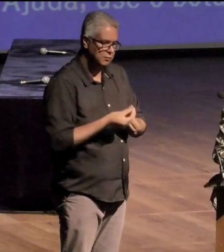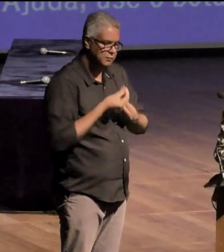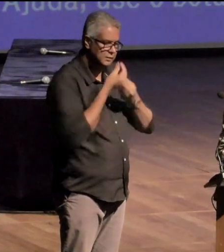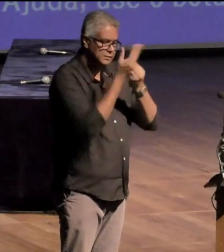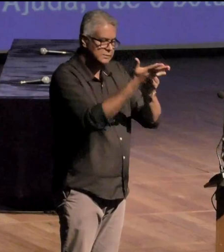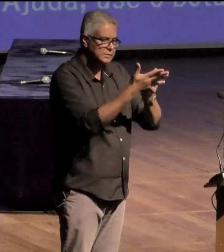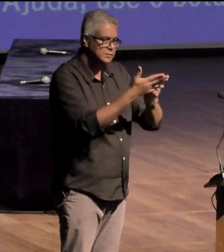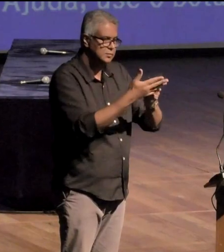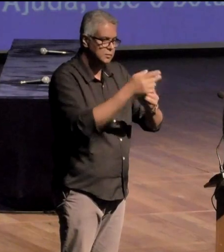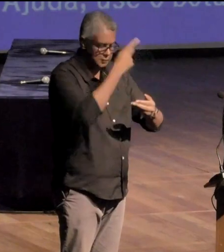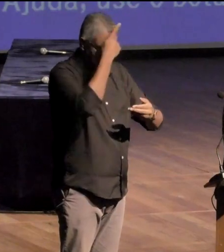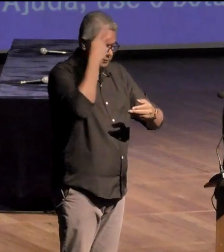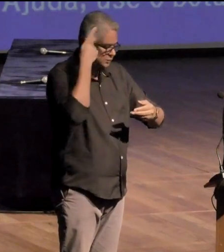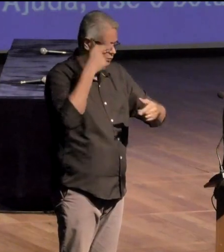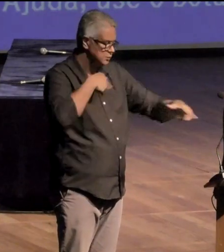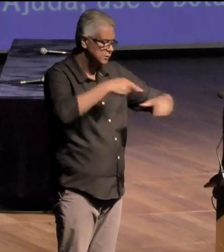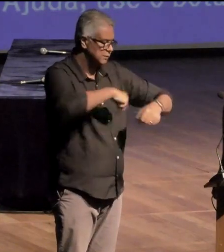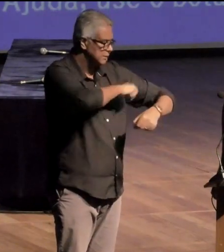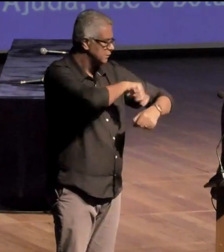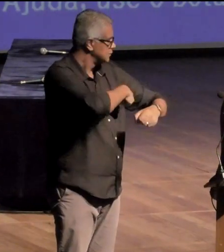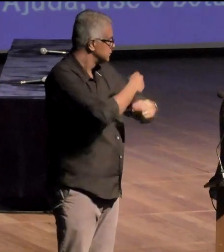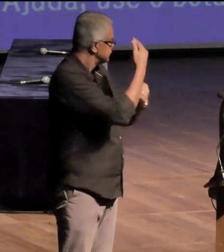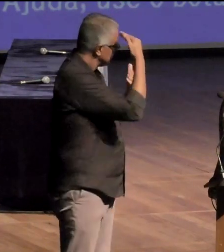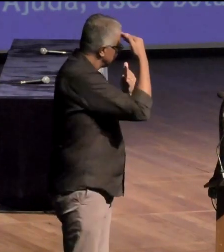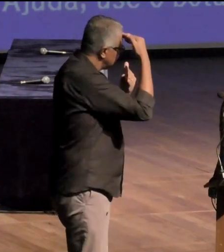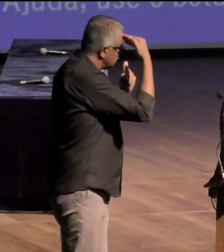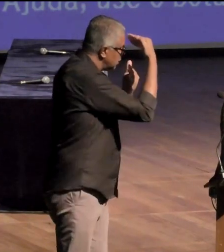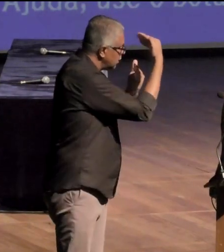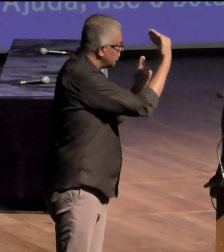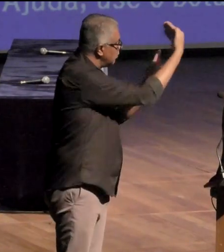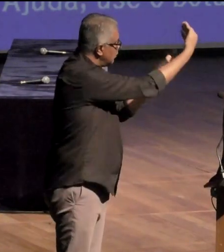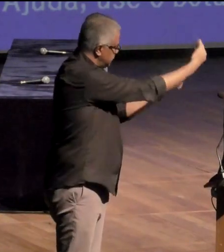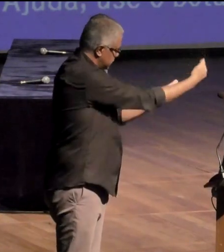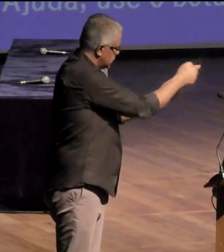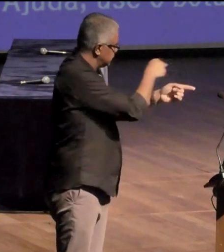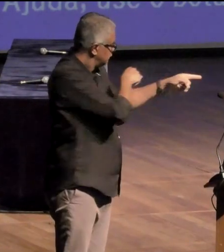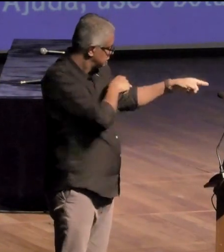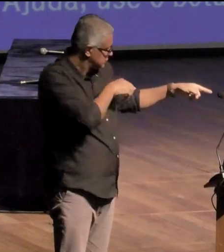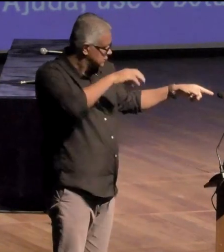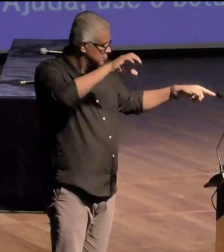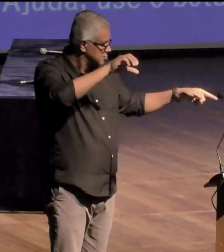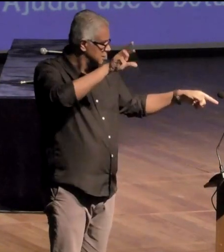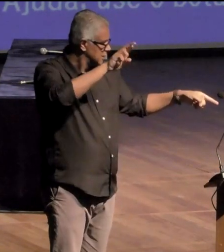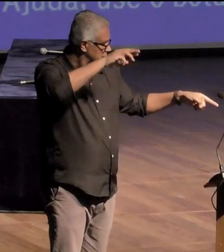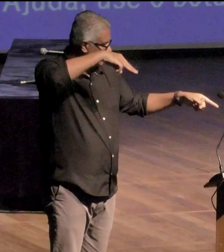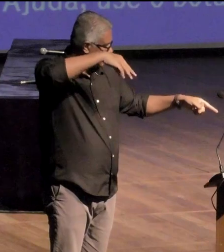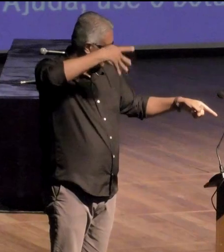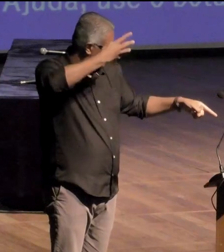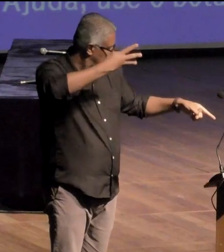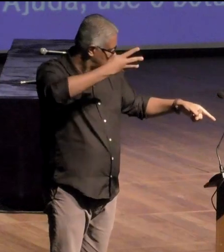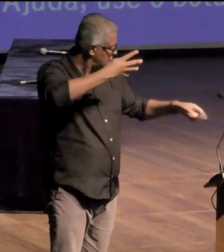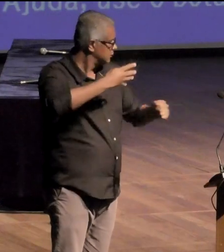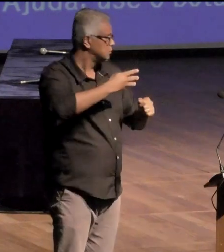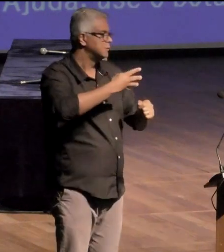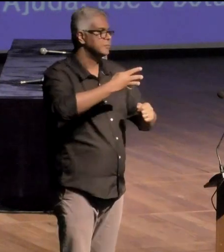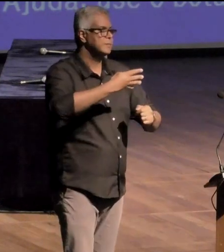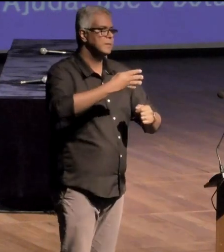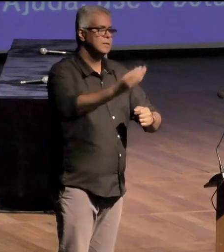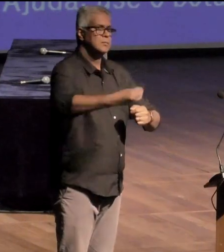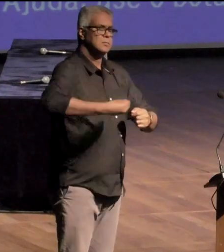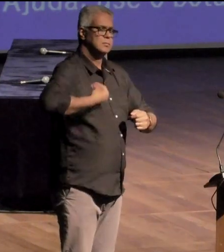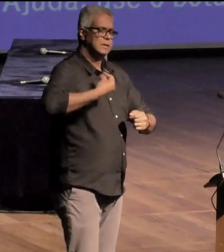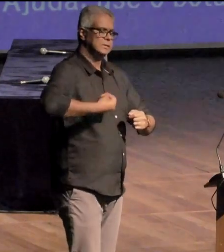obrigado vocês são o CRN 4 são um parceiros do